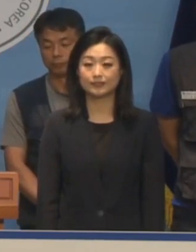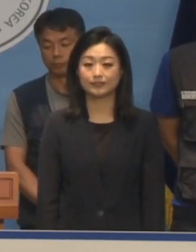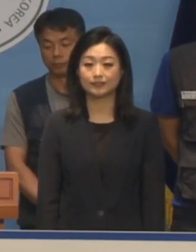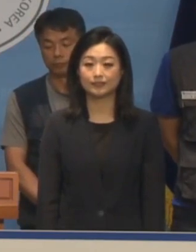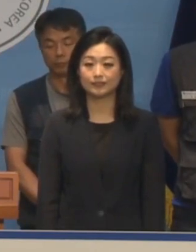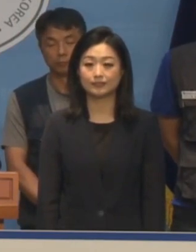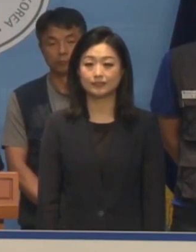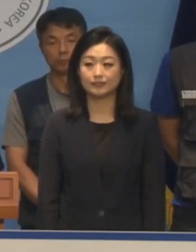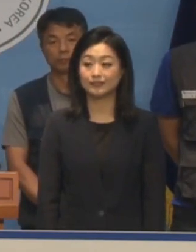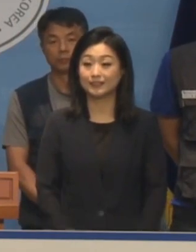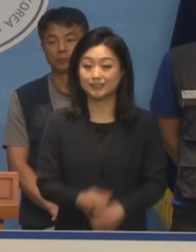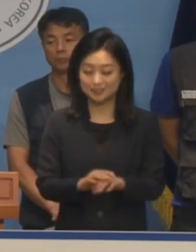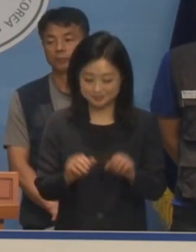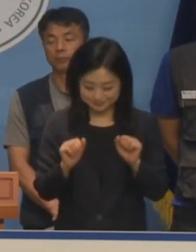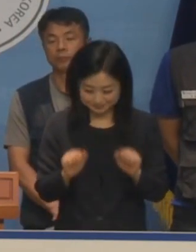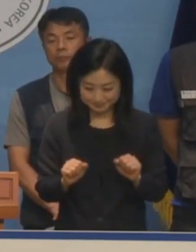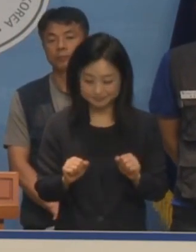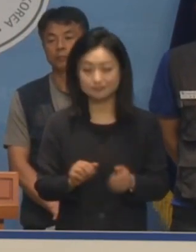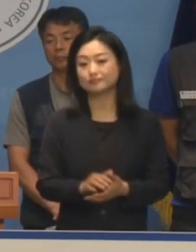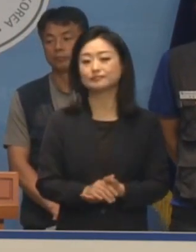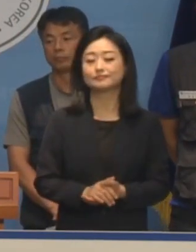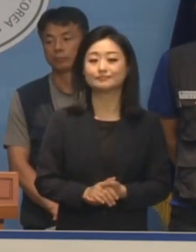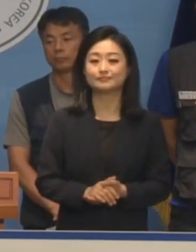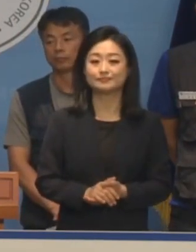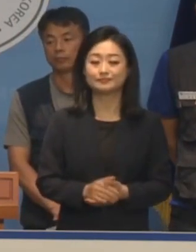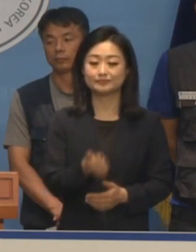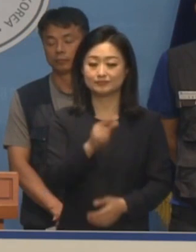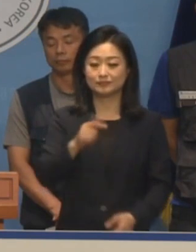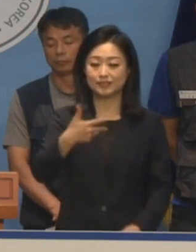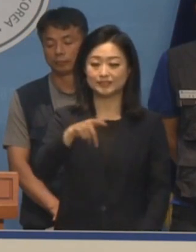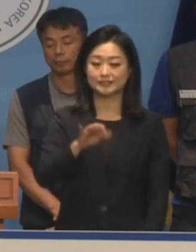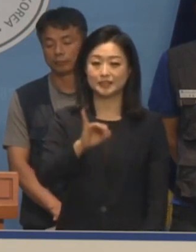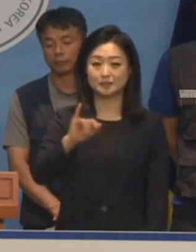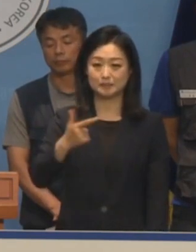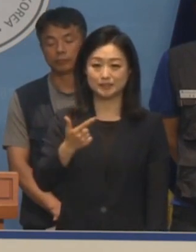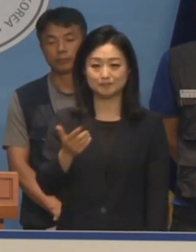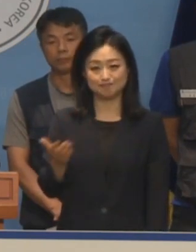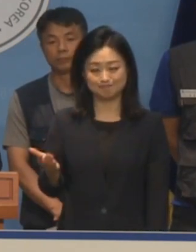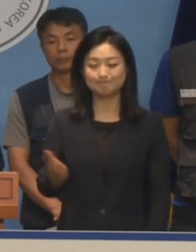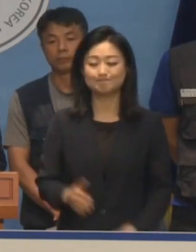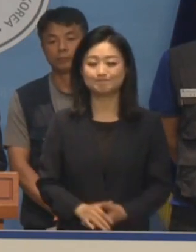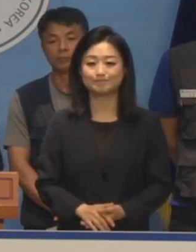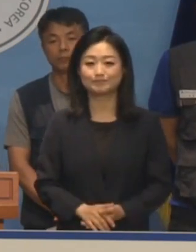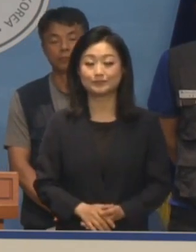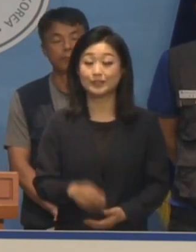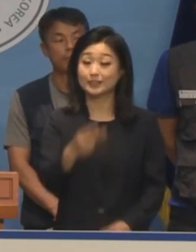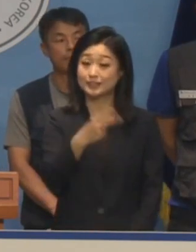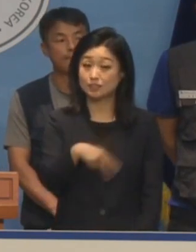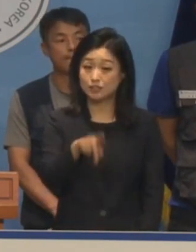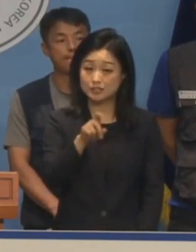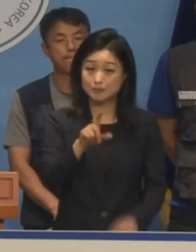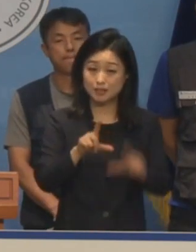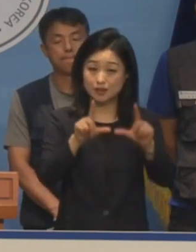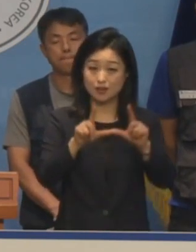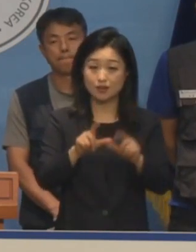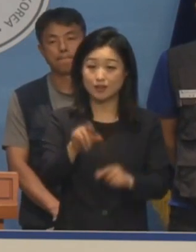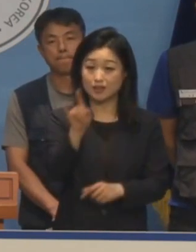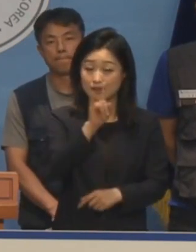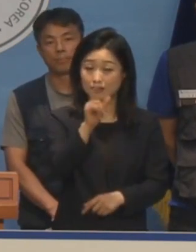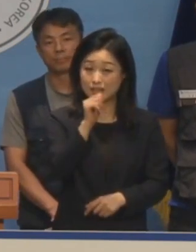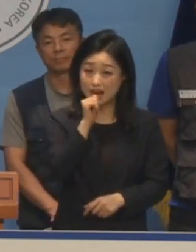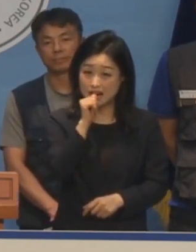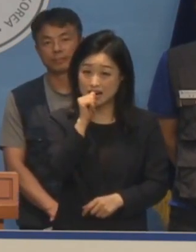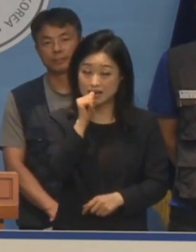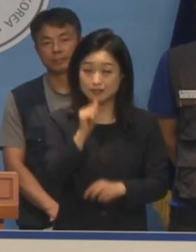말씀드리겠습니다네 안녕하십니까 사회민주당 대표 국회의원 한창 입니다 2011년에 시작한 현대제철 비정규직